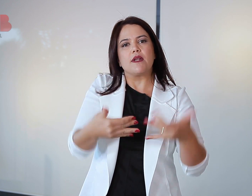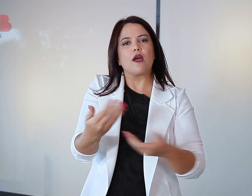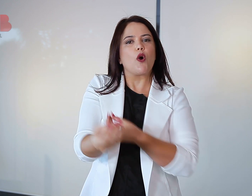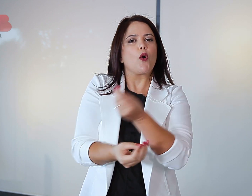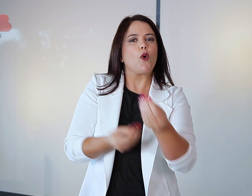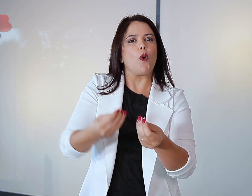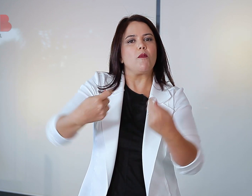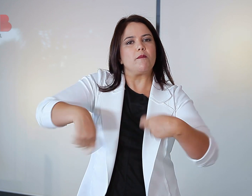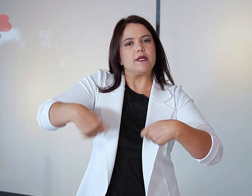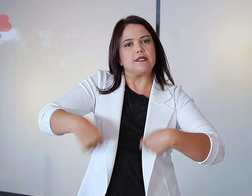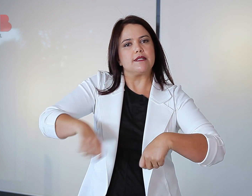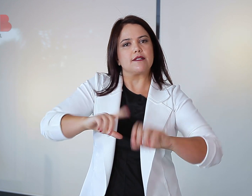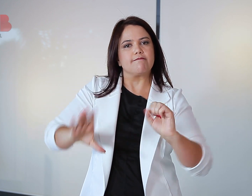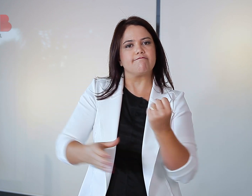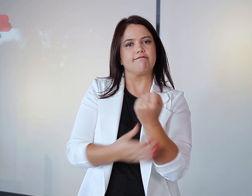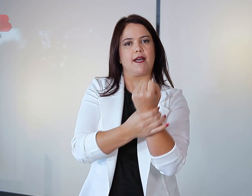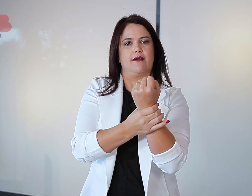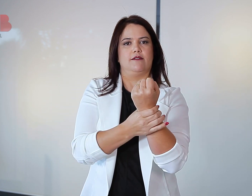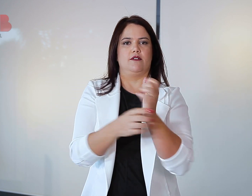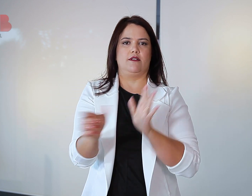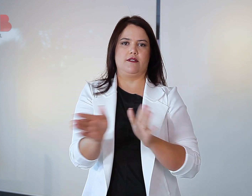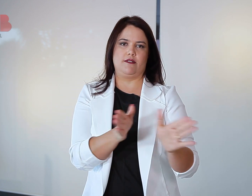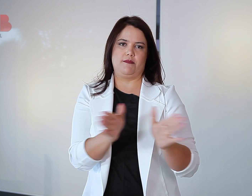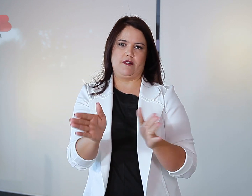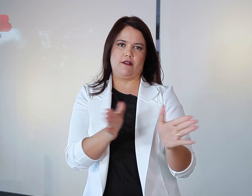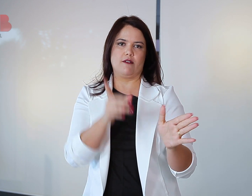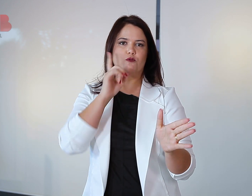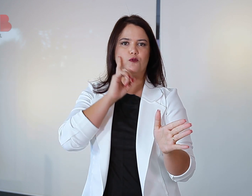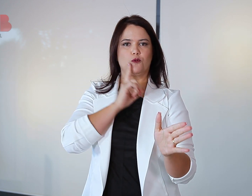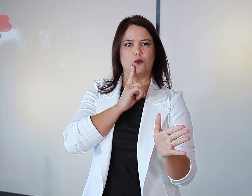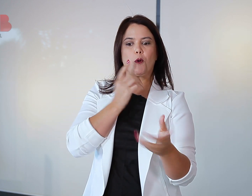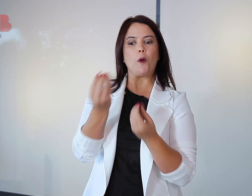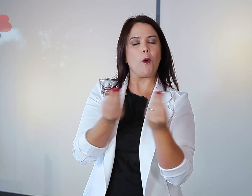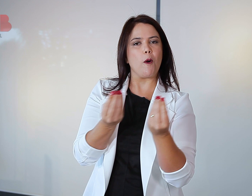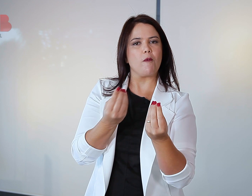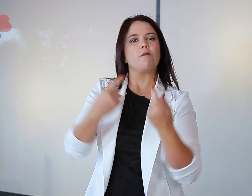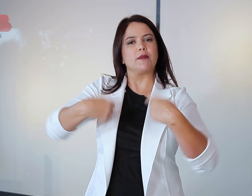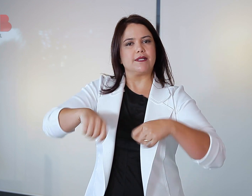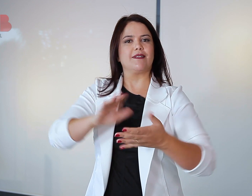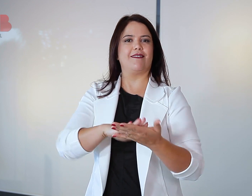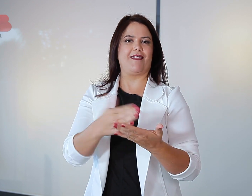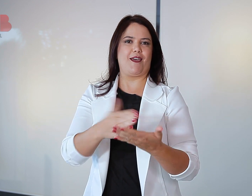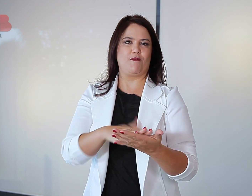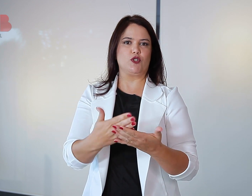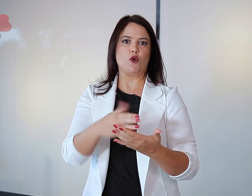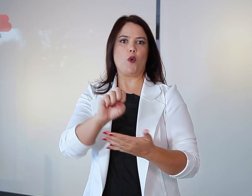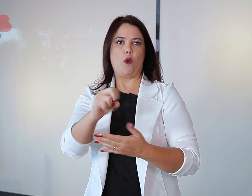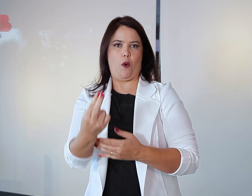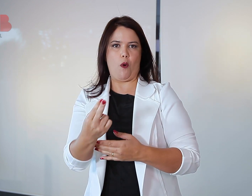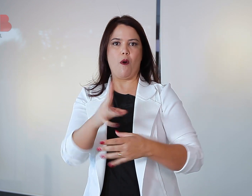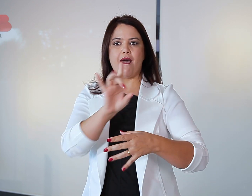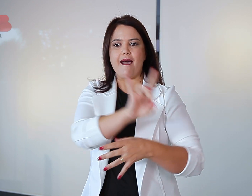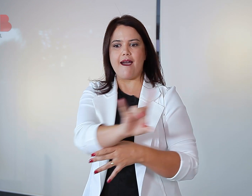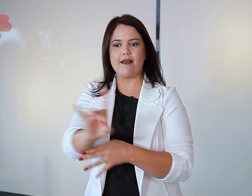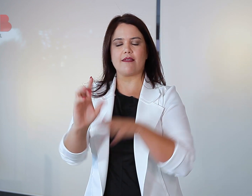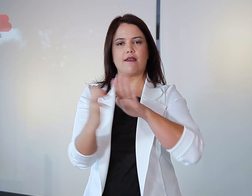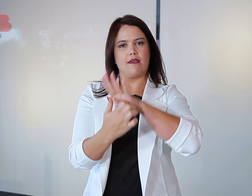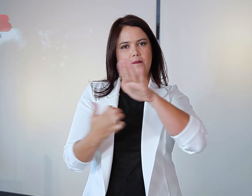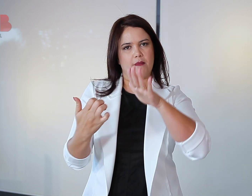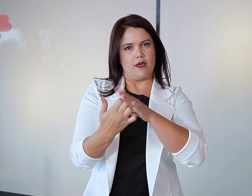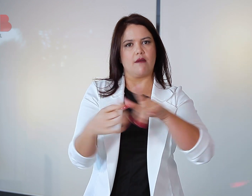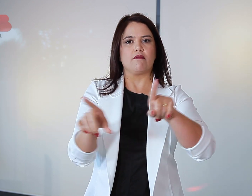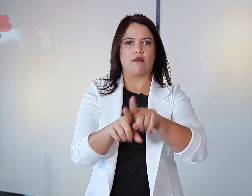efetivam a acessibilidade da pessoa surda e a necessidade do intérprete, ou que cada órgão ou empresa